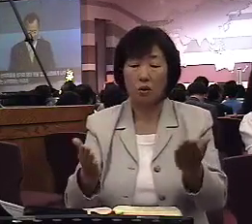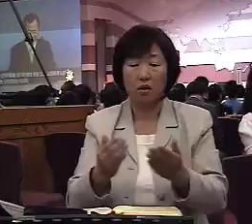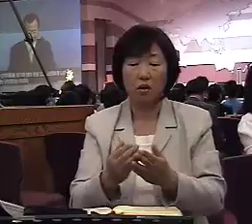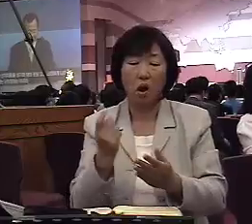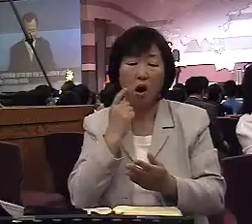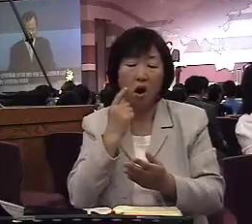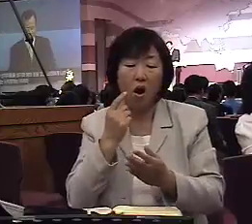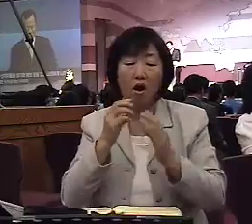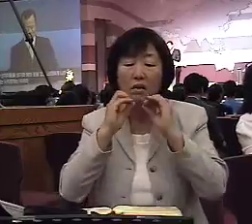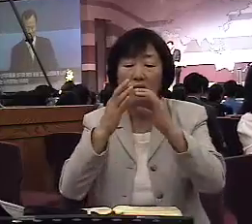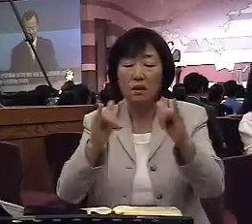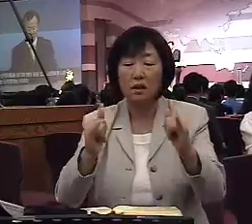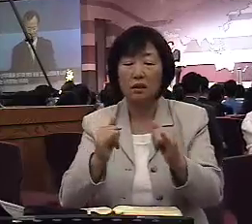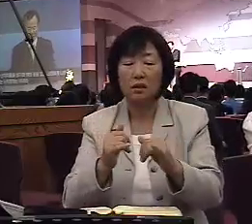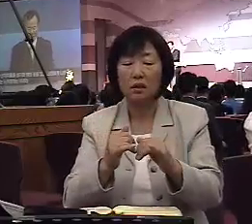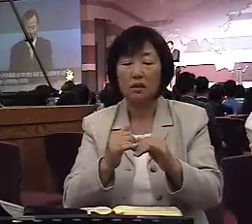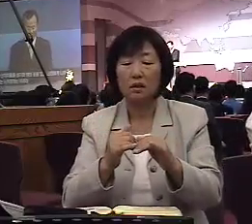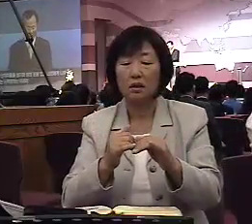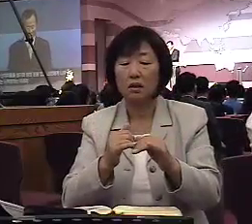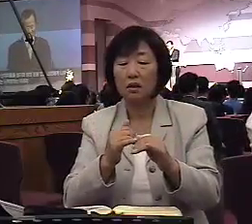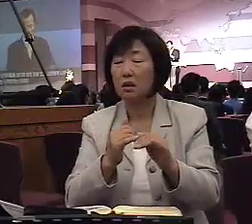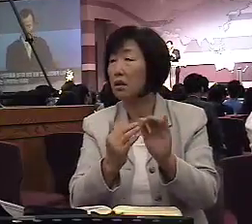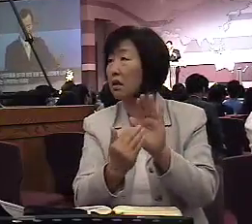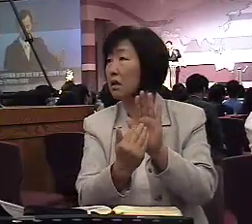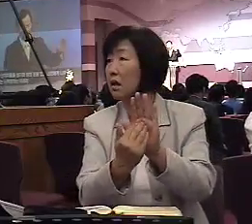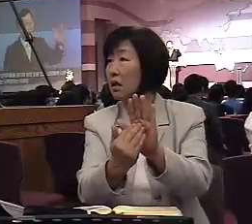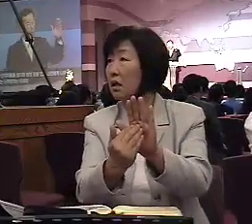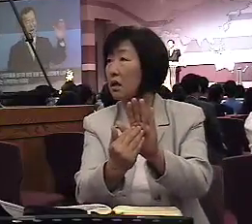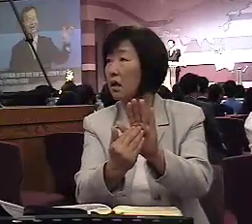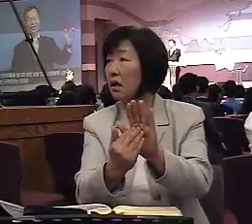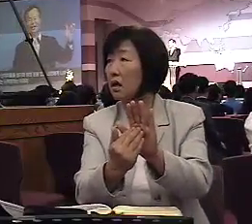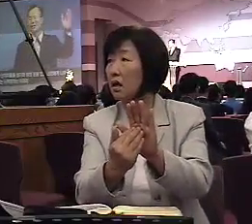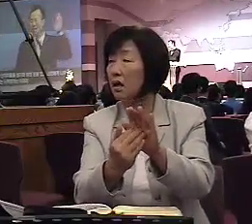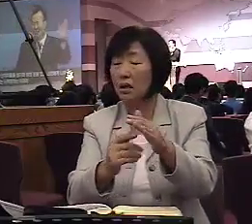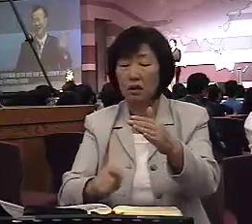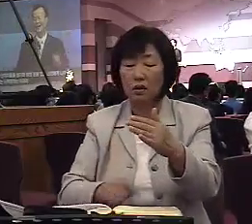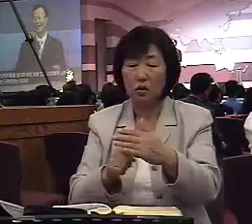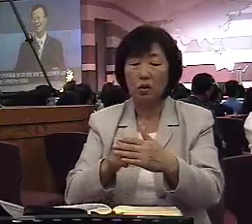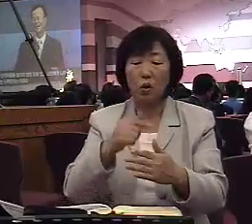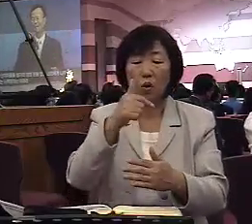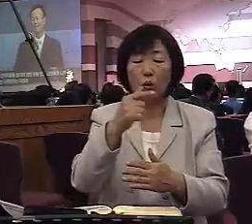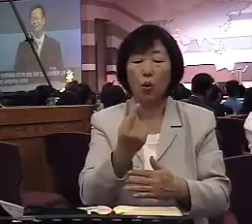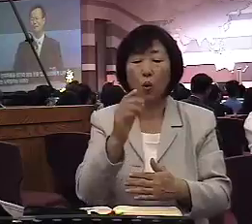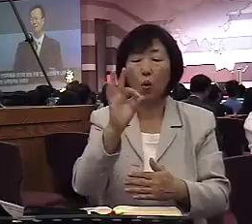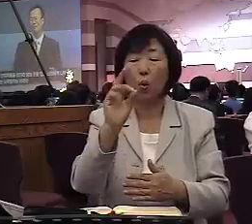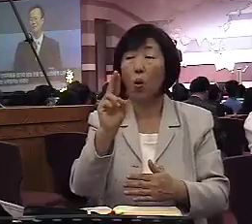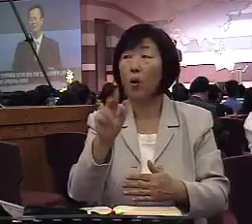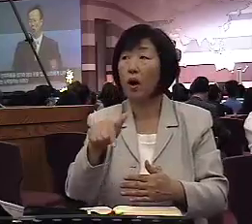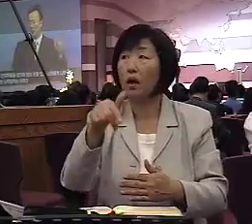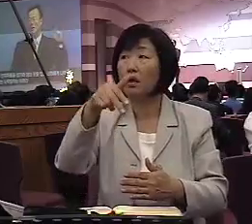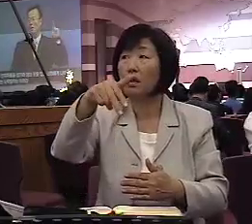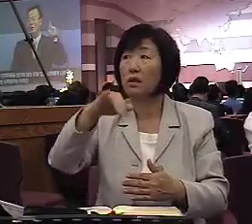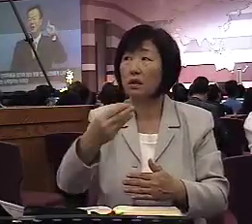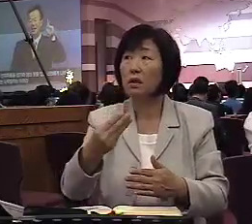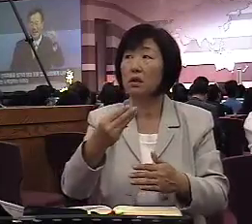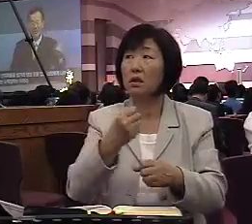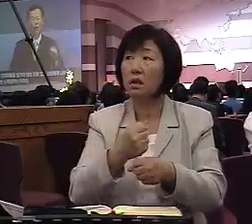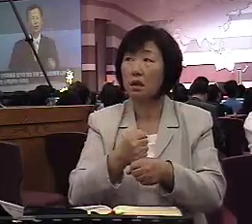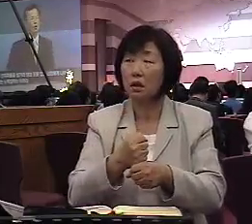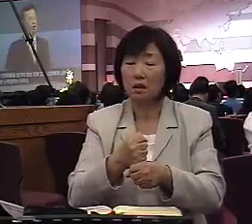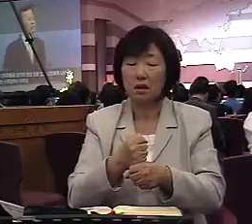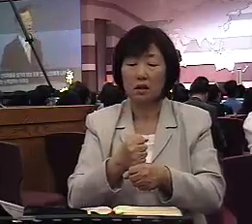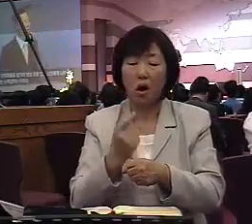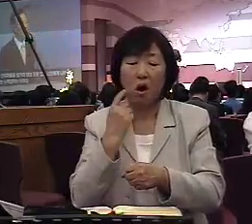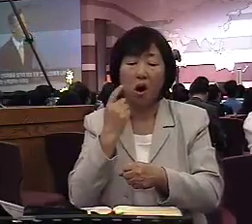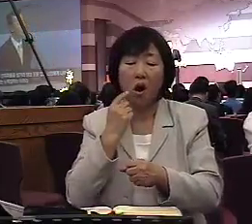삼가라. 양의 옷을 입고 너희에게 나아오나 속에는 노략질하는 일이라. 거짓 선지자들이